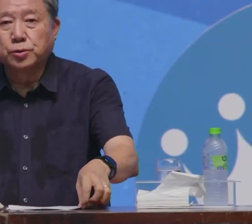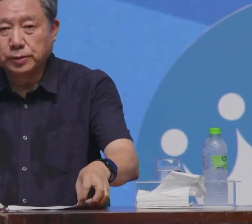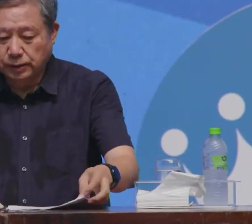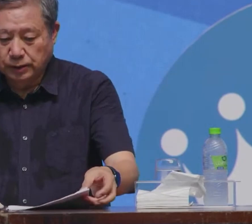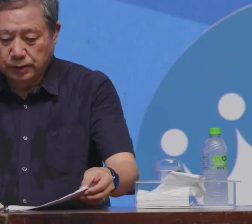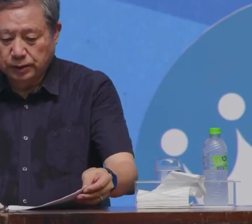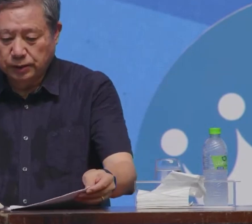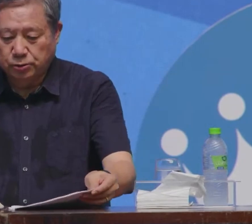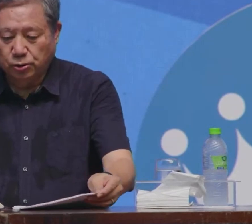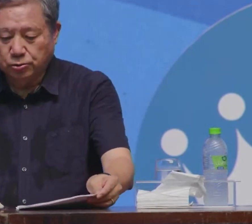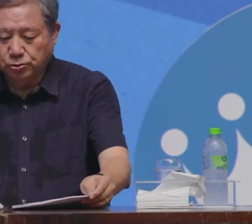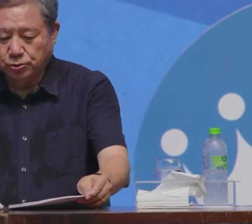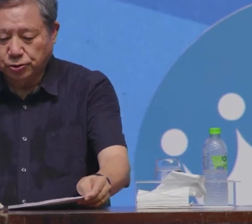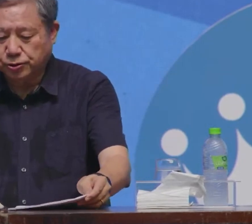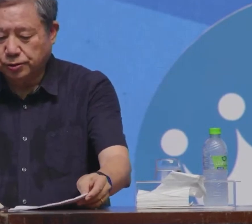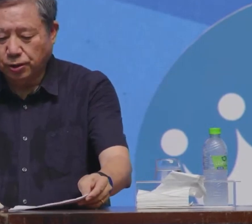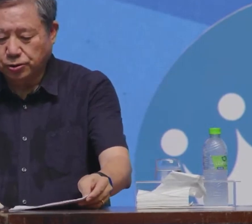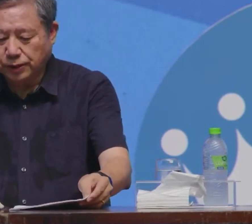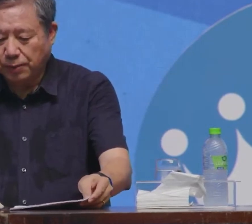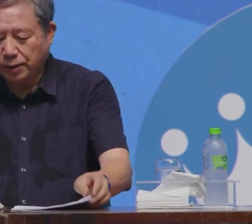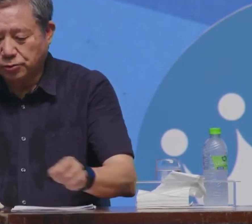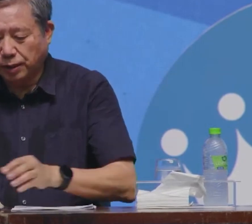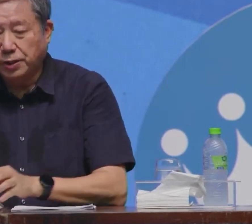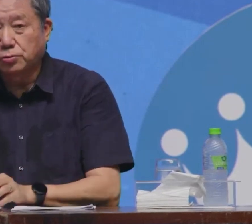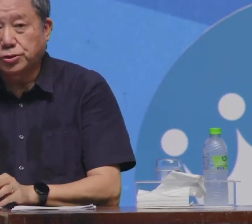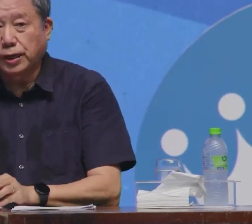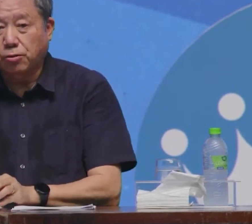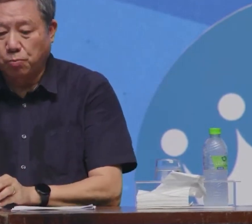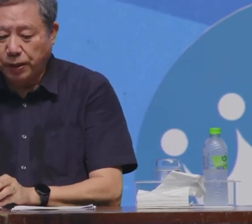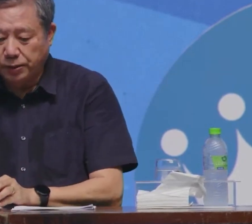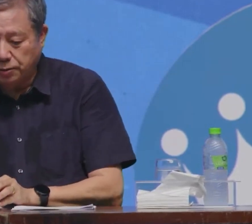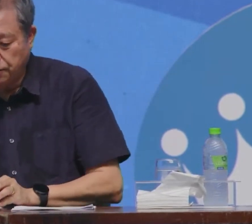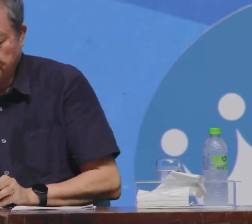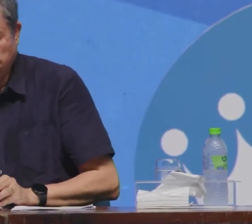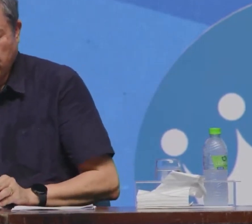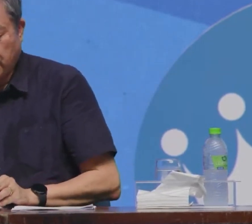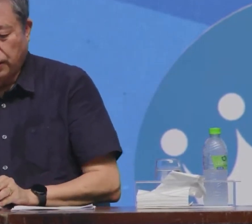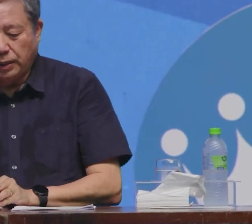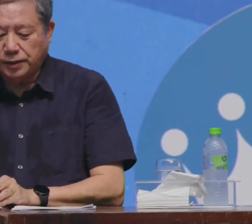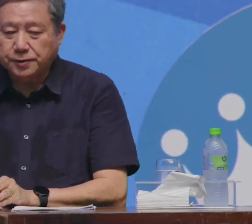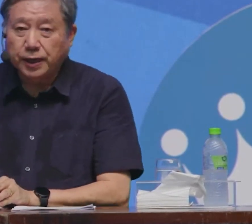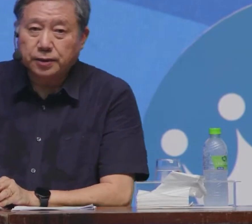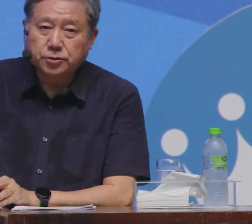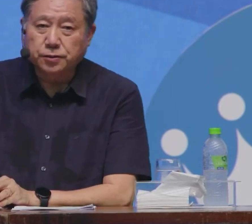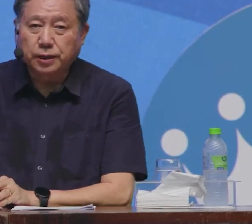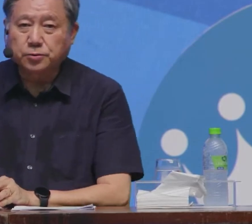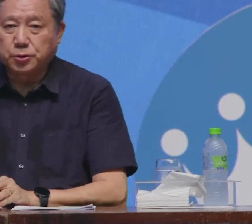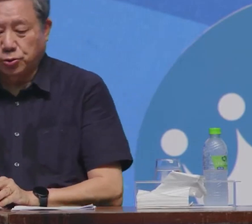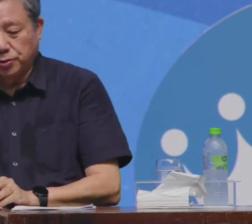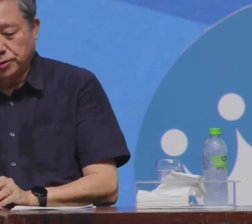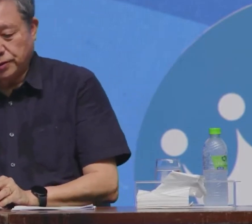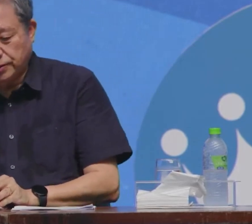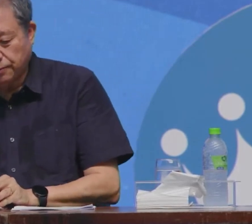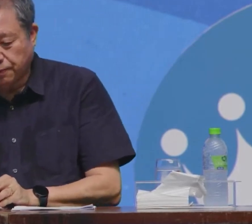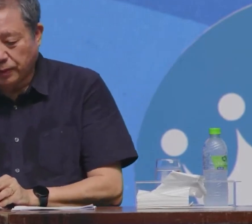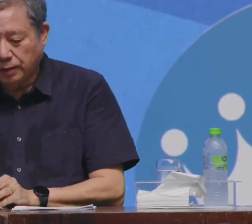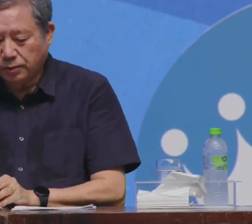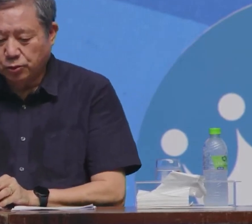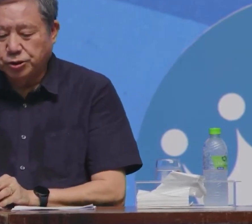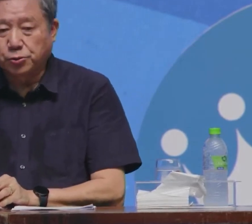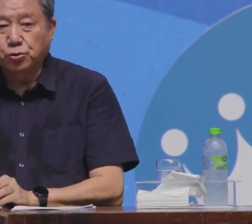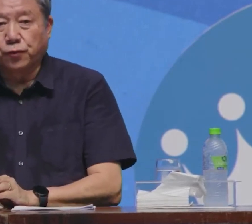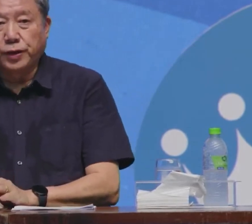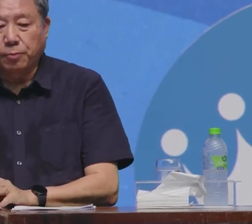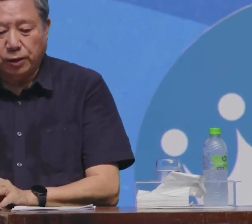Cristo e todos os nossos amados amigos que acompanham essa série de transmissões